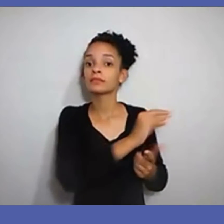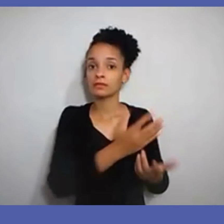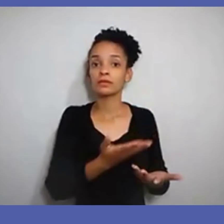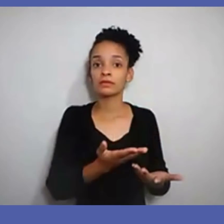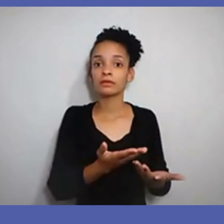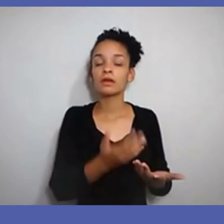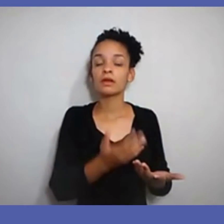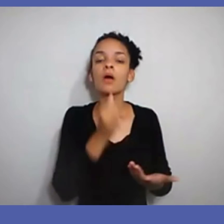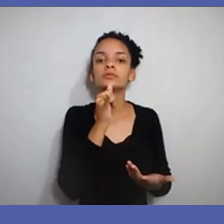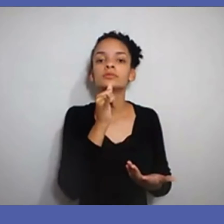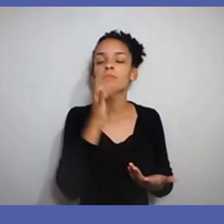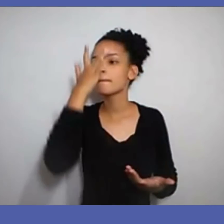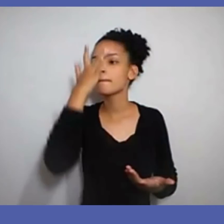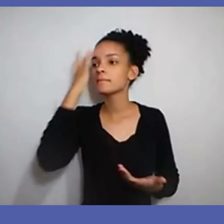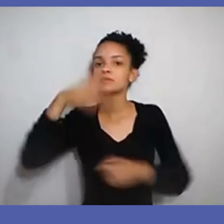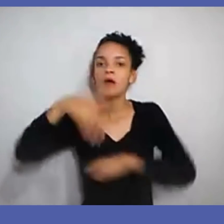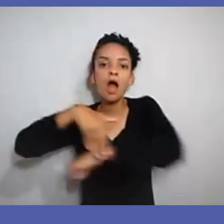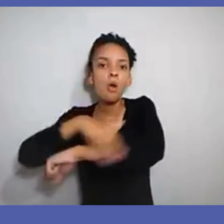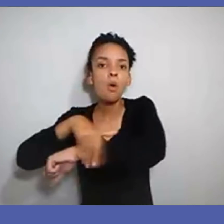resgatado, você não tem